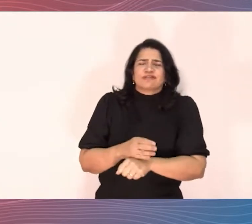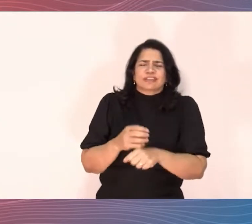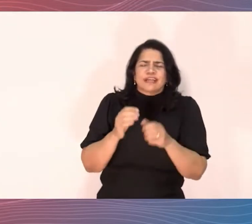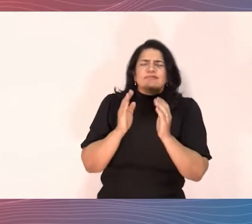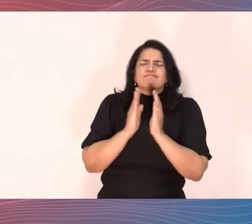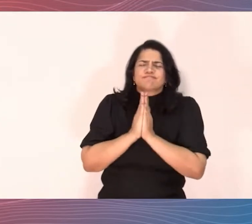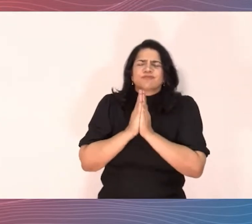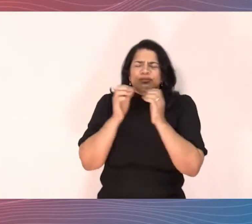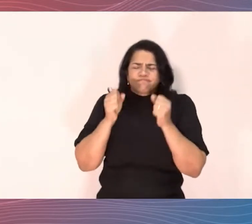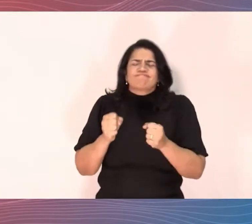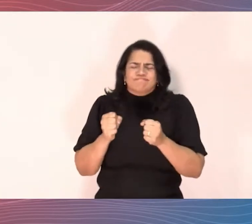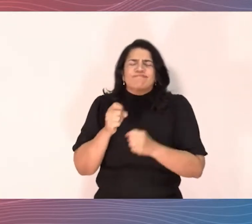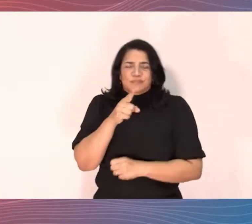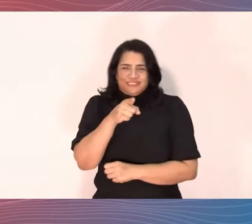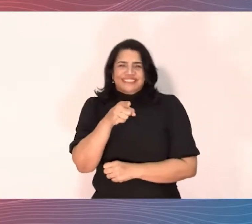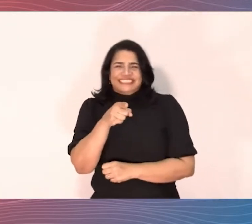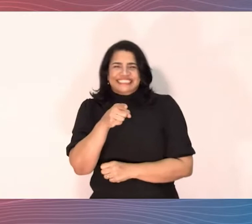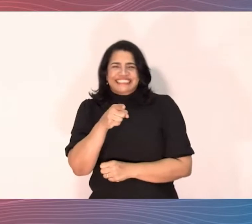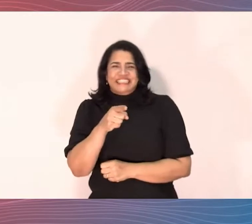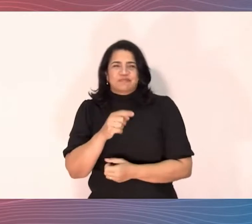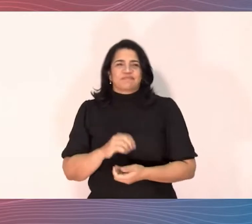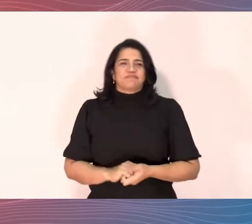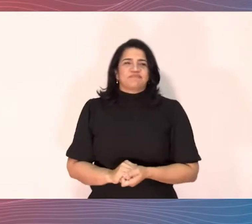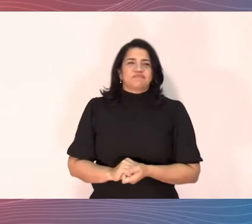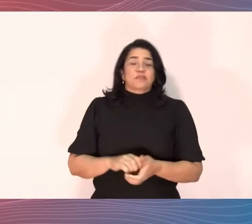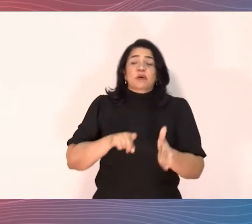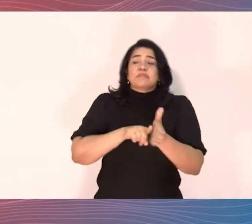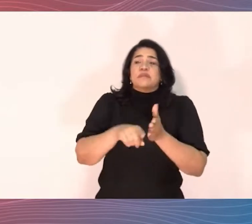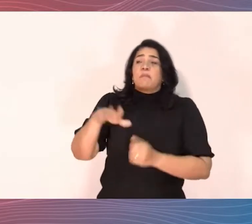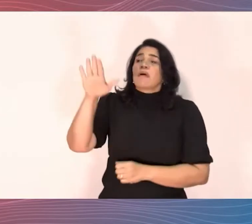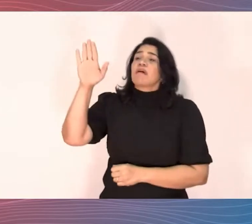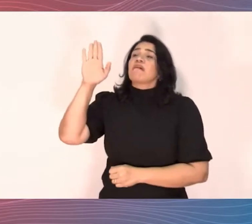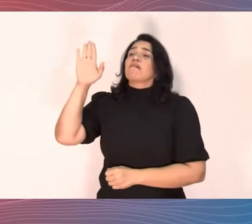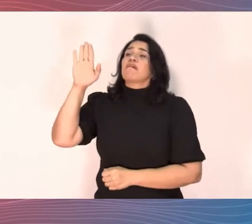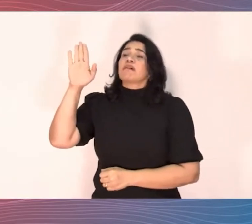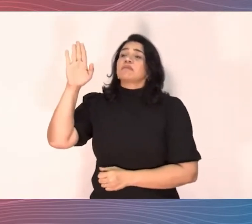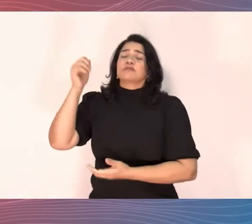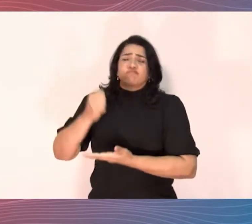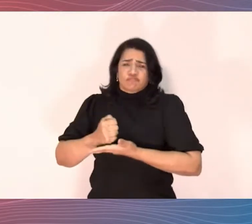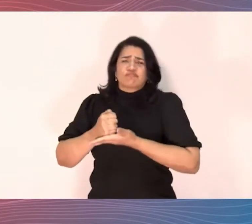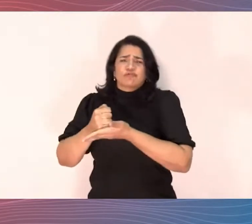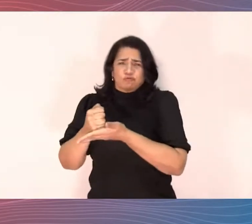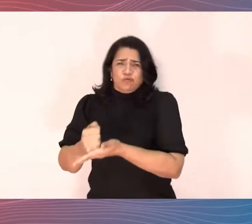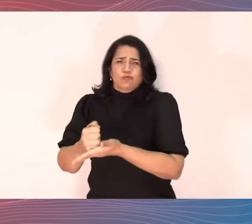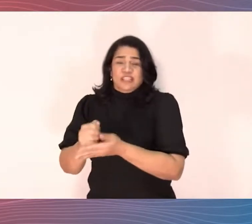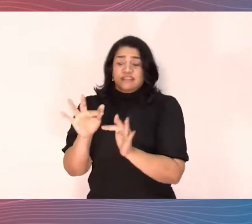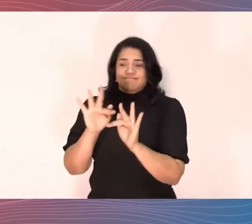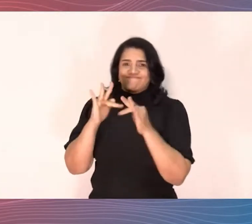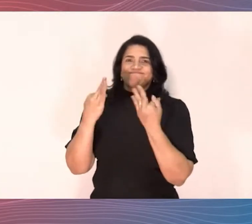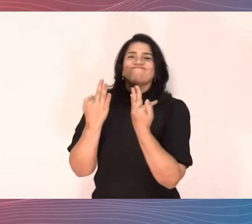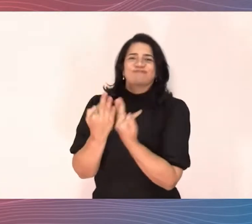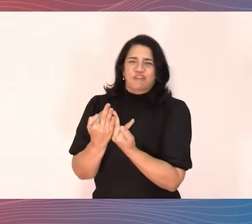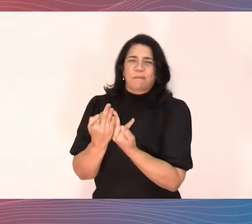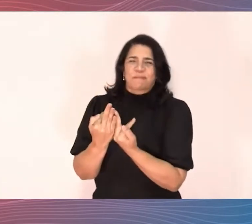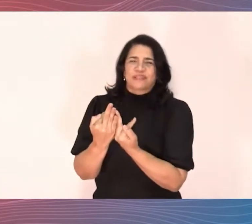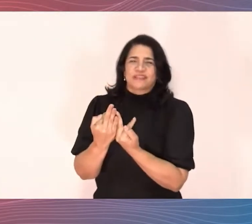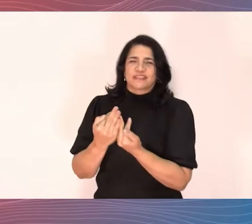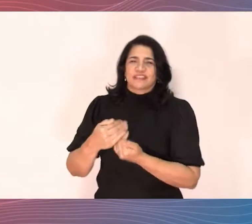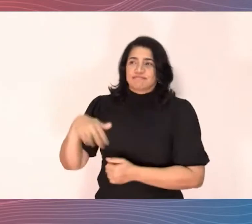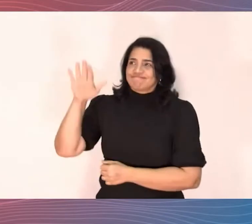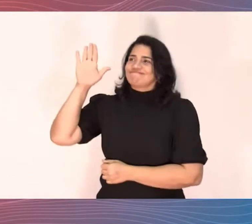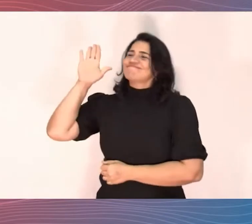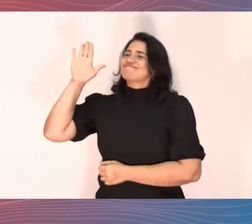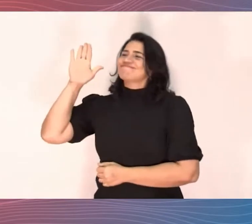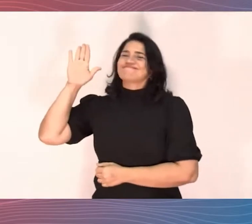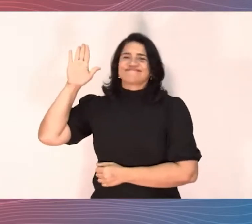É ou não é? Levanta a mão, quem foi ajudado na sua família, na sua vida pessoal, por praticar isso tudo?